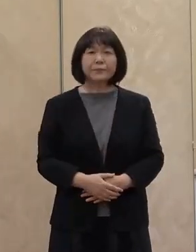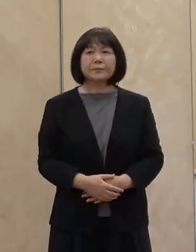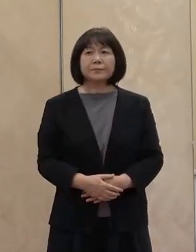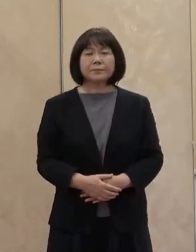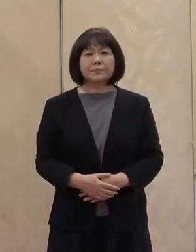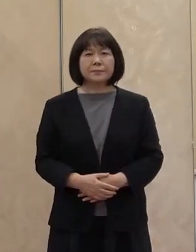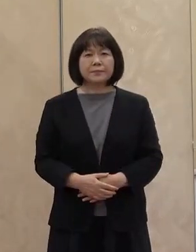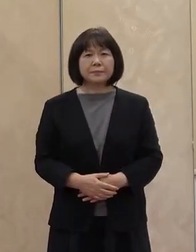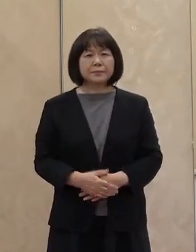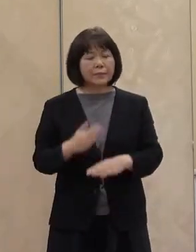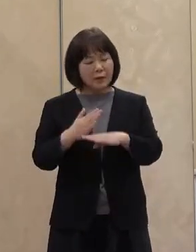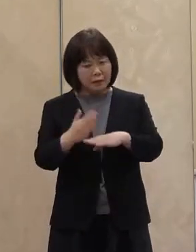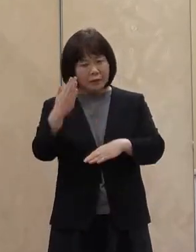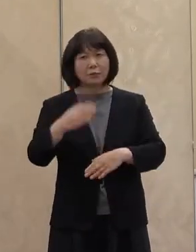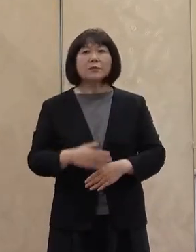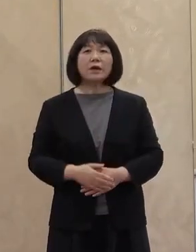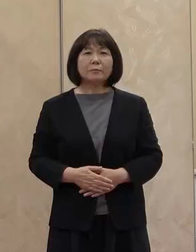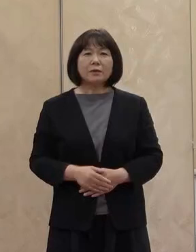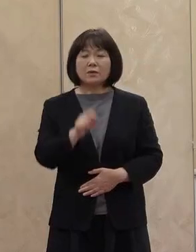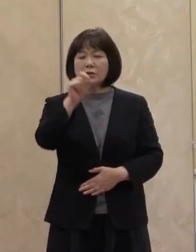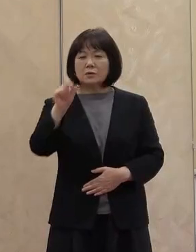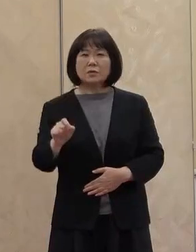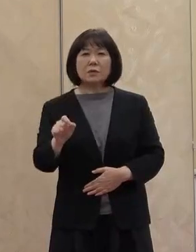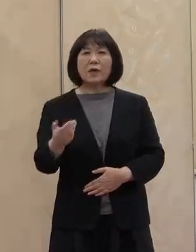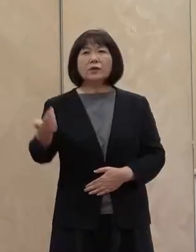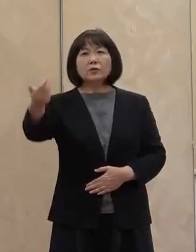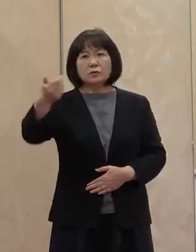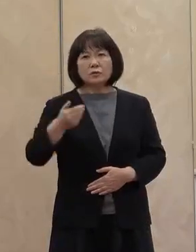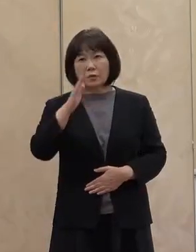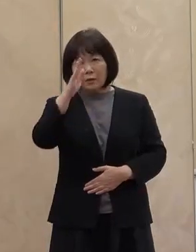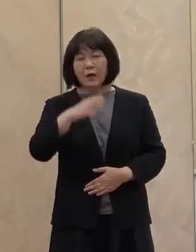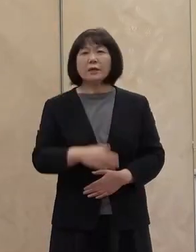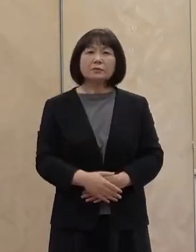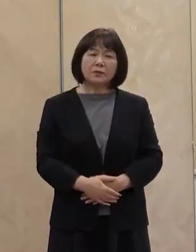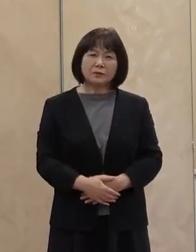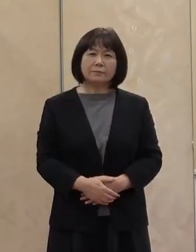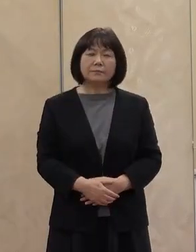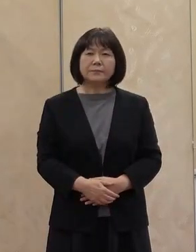ありがとうございます。次のご質問お願いします。